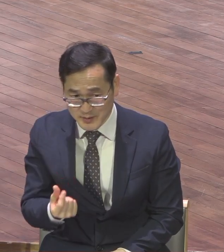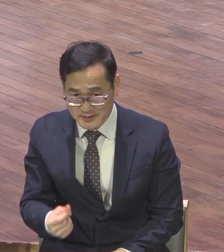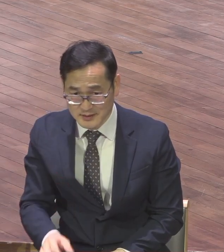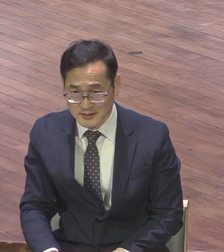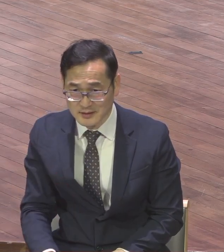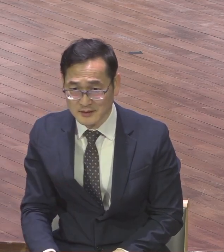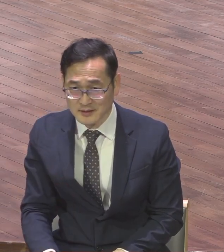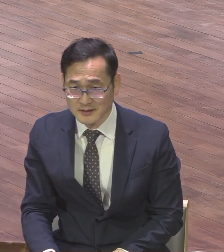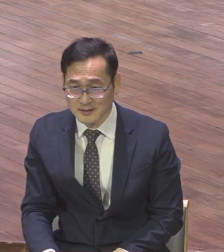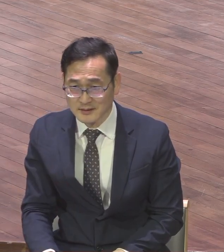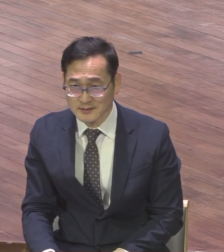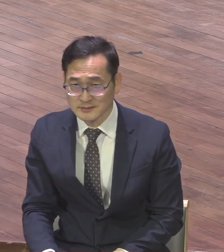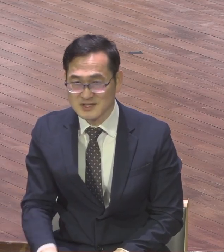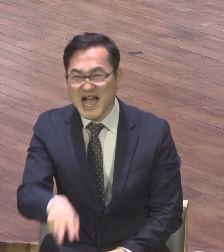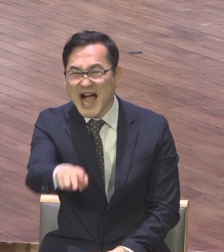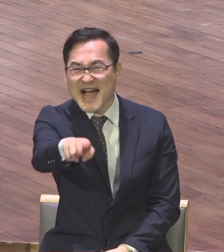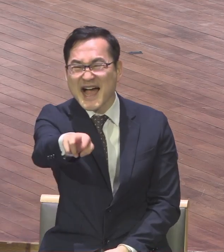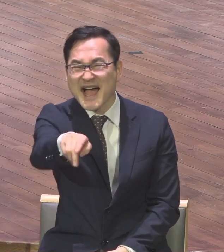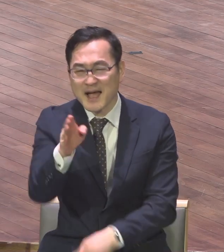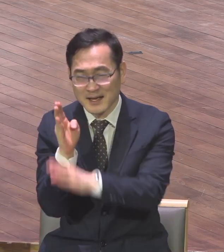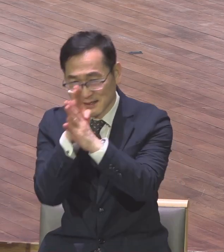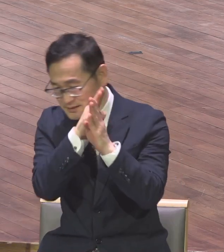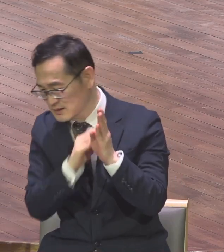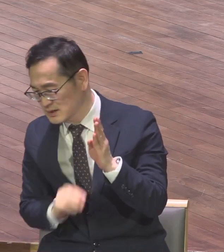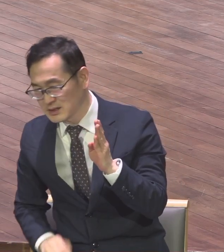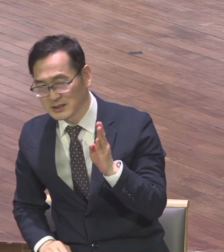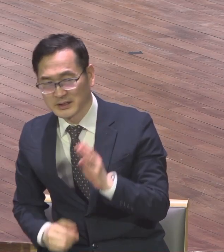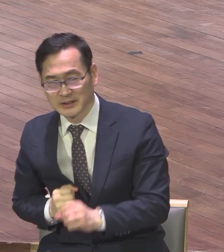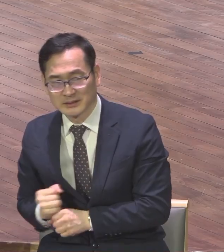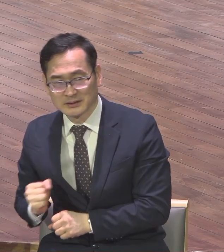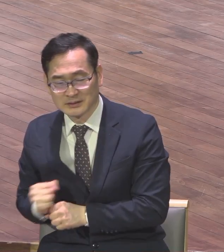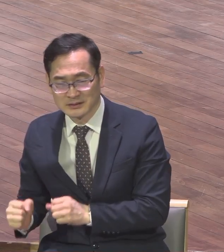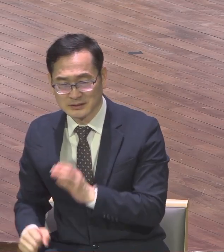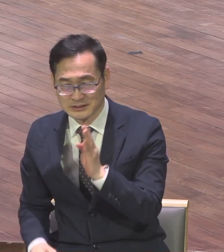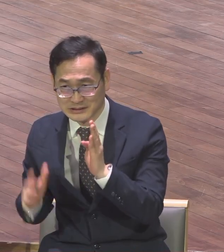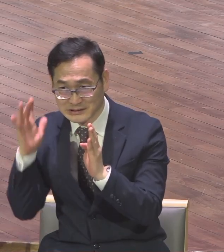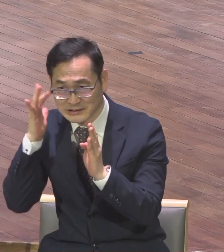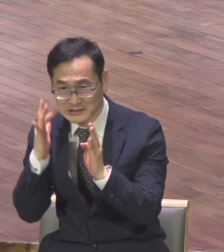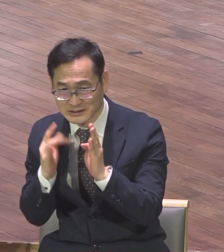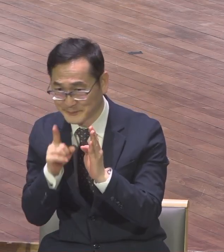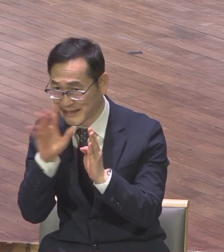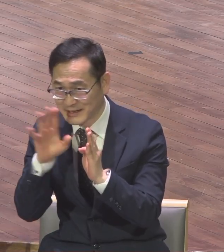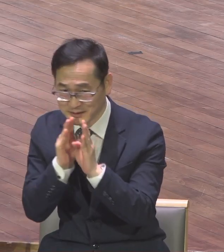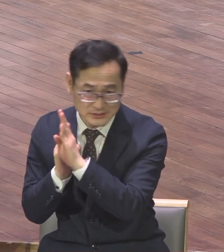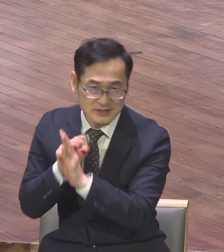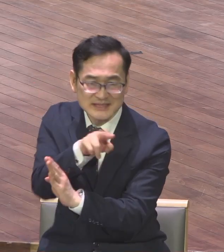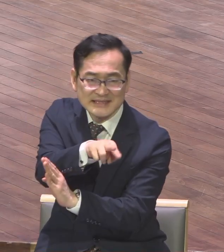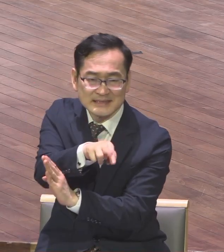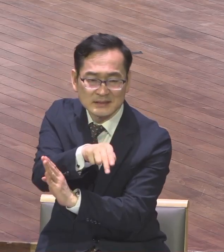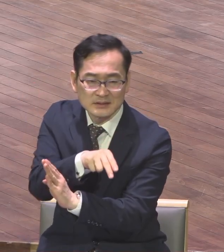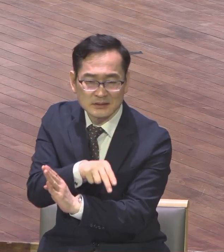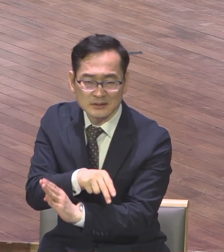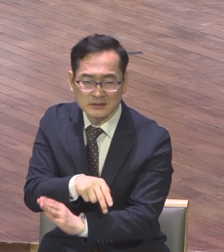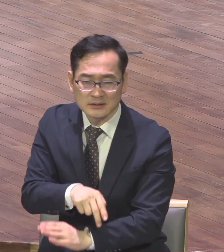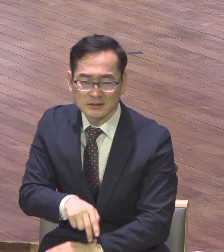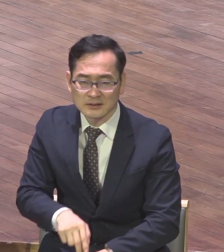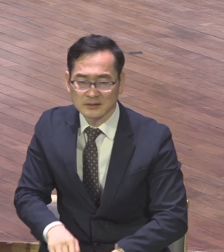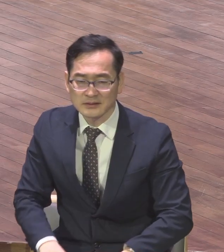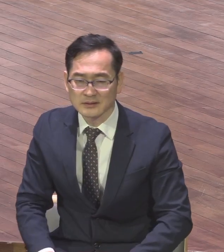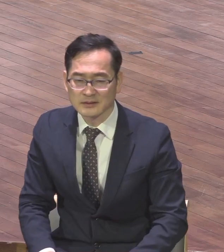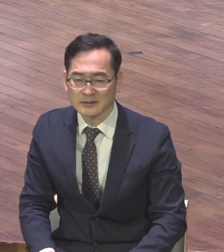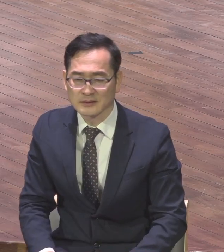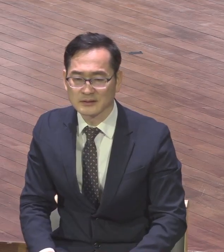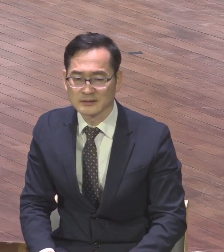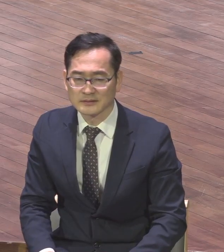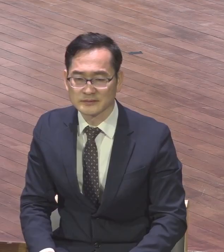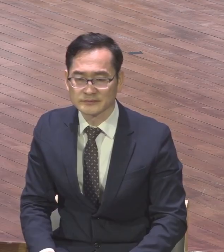남 잘못을 지적할수록 그 사람은 더 많은 걸 가지고 있죠. 잘못을 가지고 있죠. 그러니까 영적 피부치다. 우리